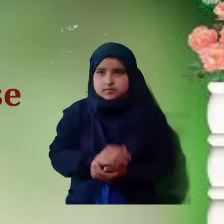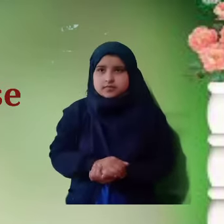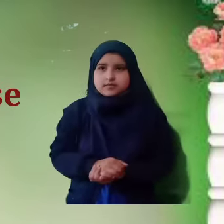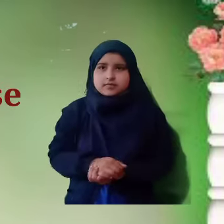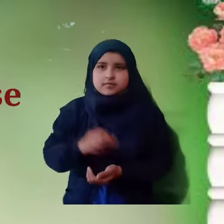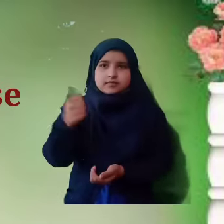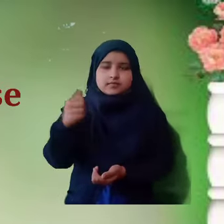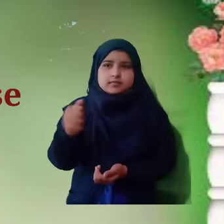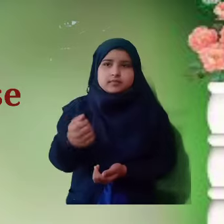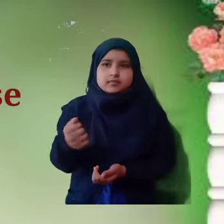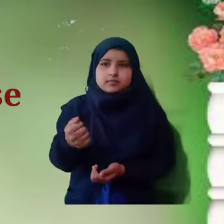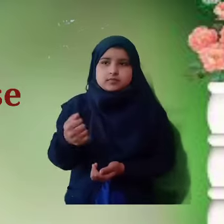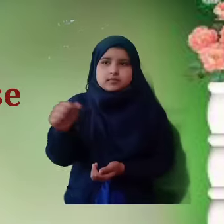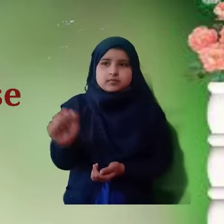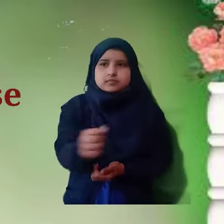एक्सरसाइज,